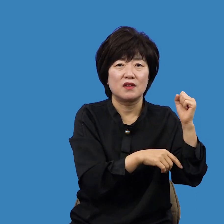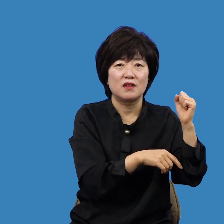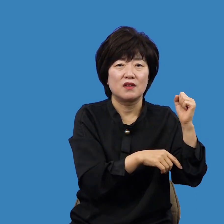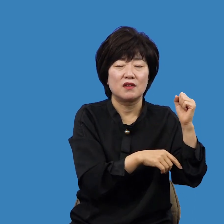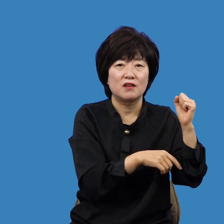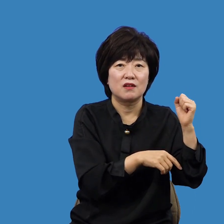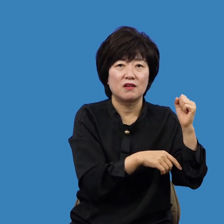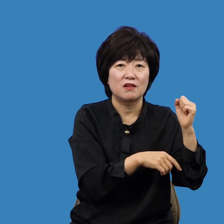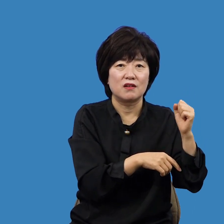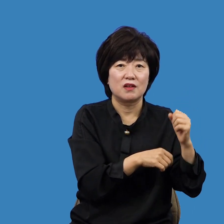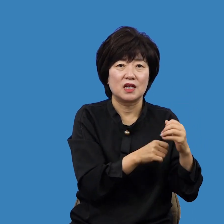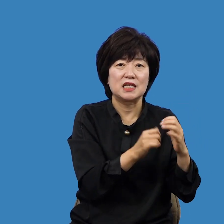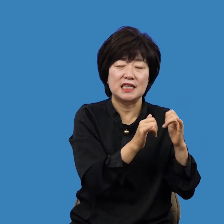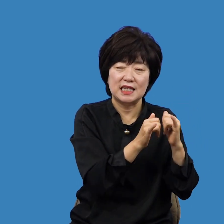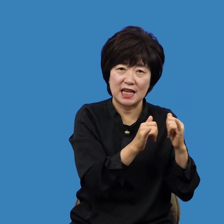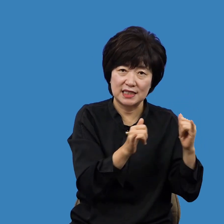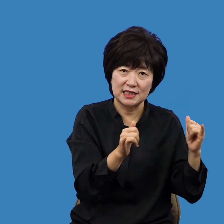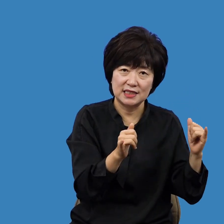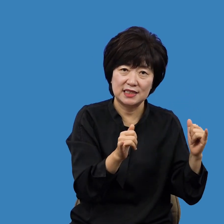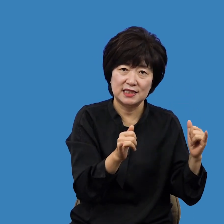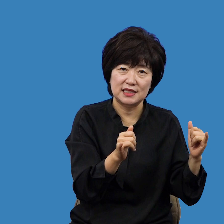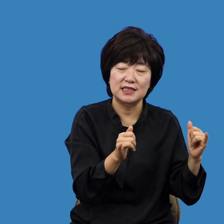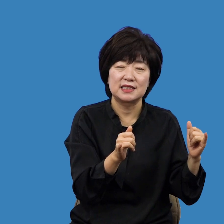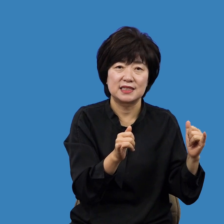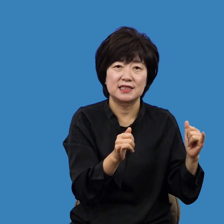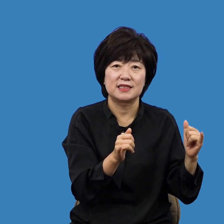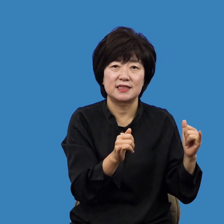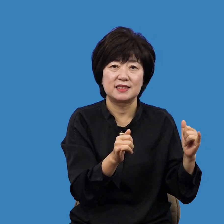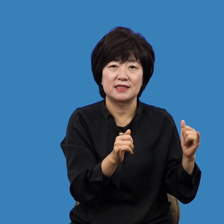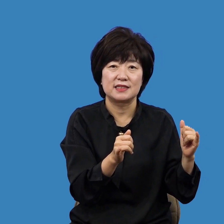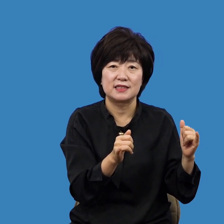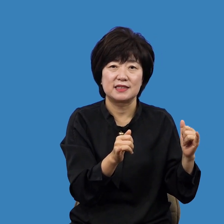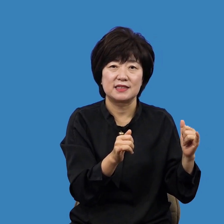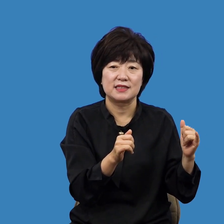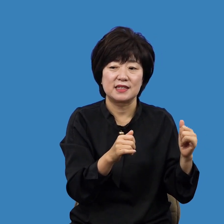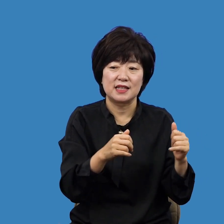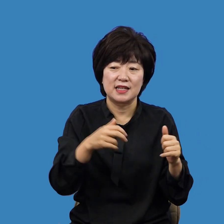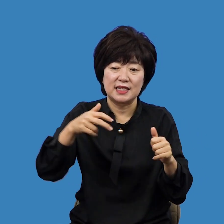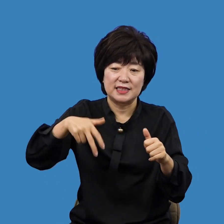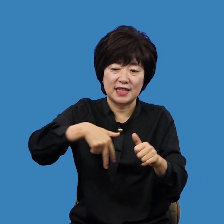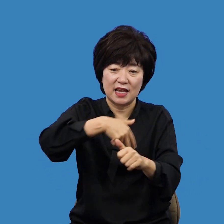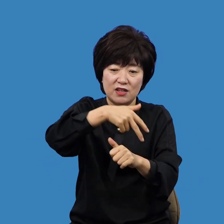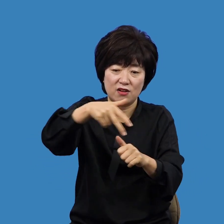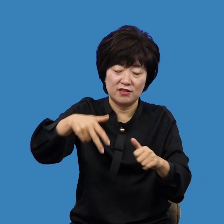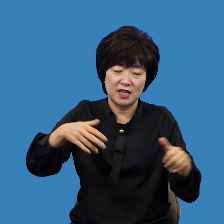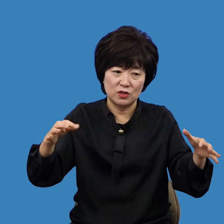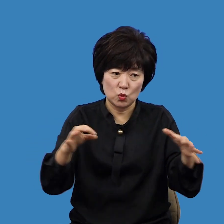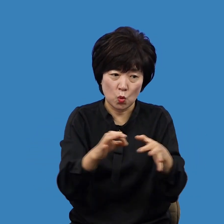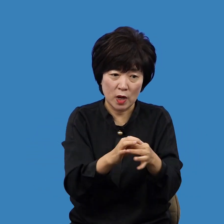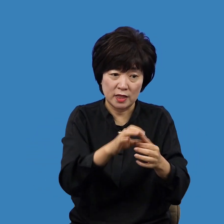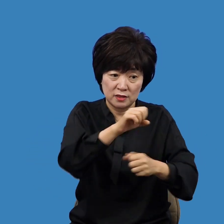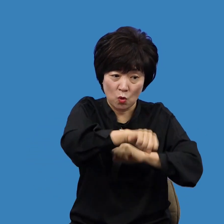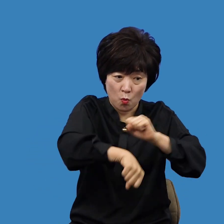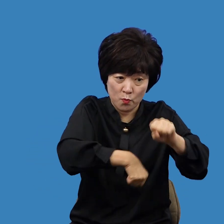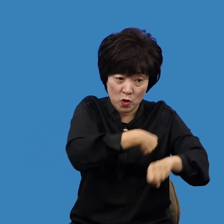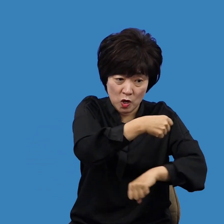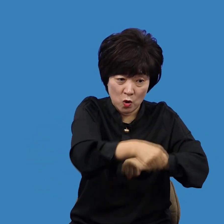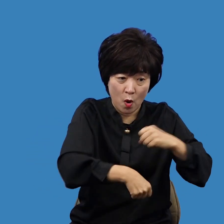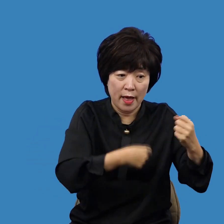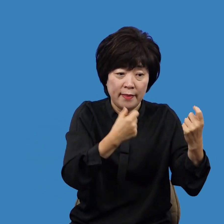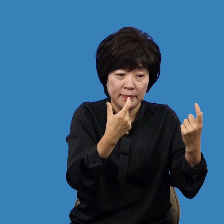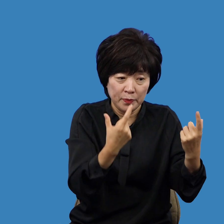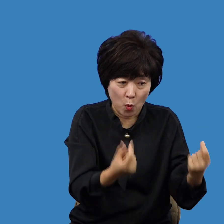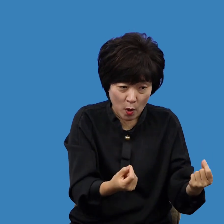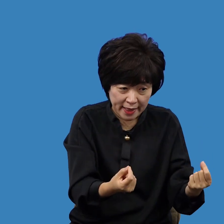그지요? 그냥 인간을 자연 세계에만 속한, 짐승하고 똑같은 생태계에 속한